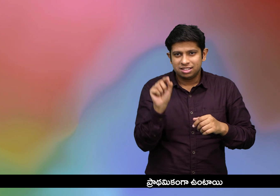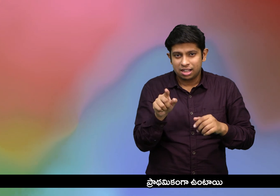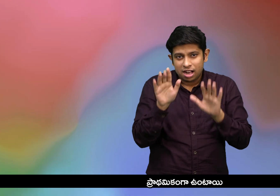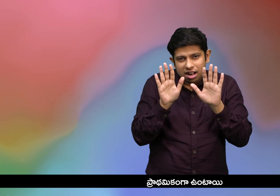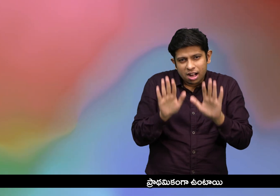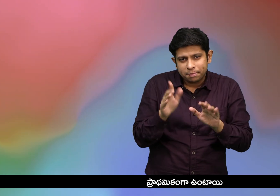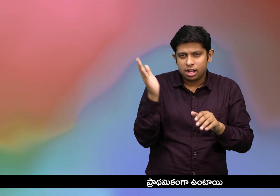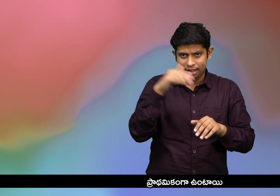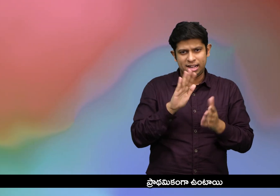ప్రాథమికంగా ఉంటాయి.